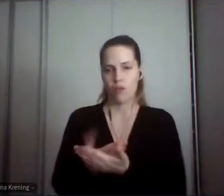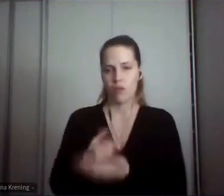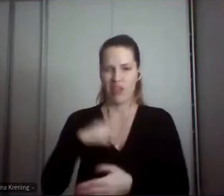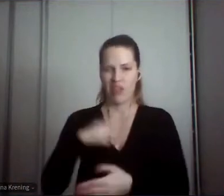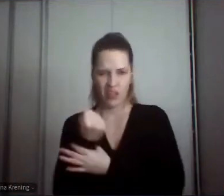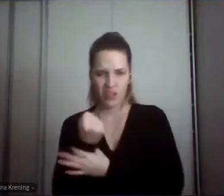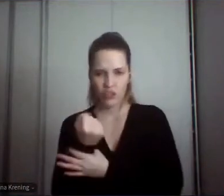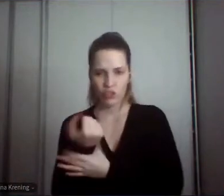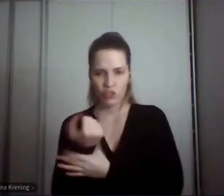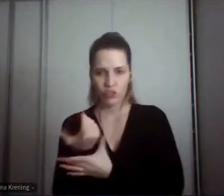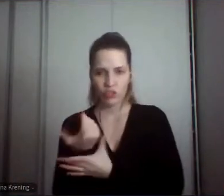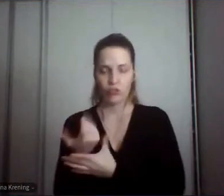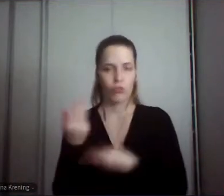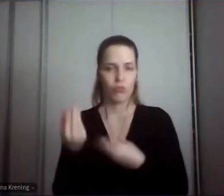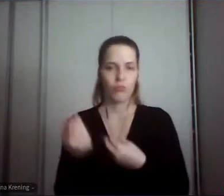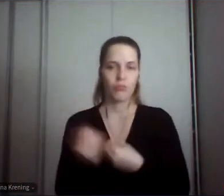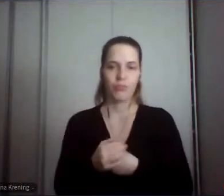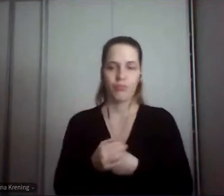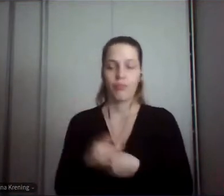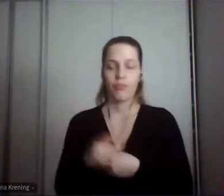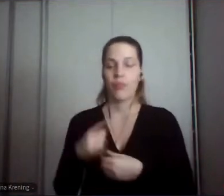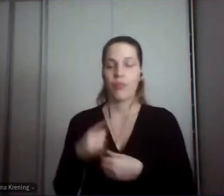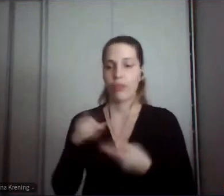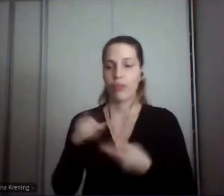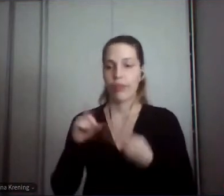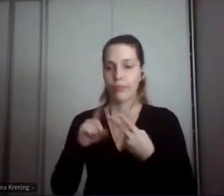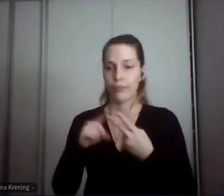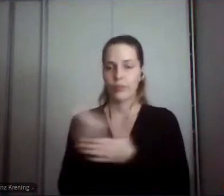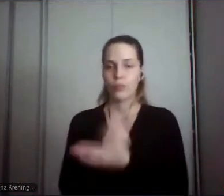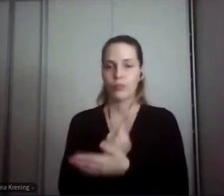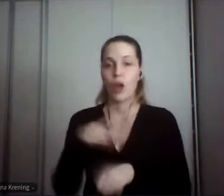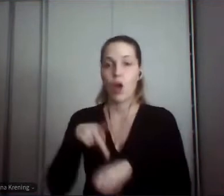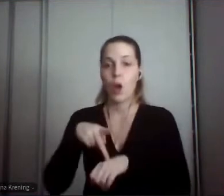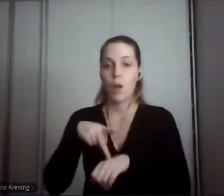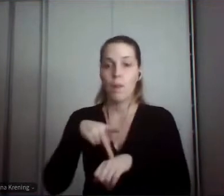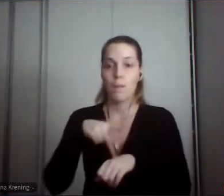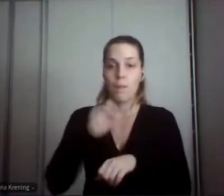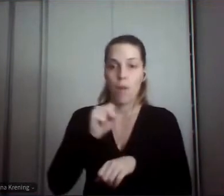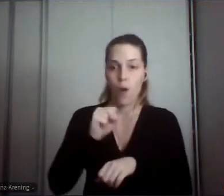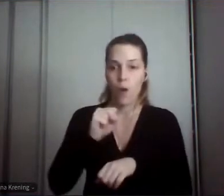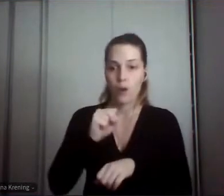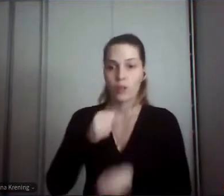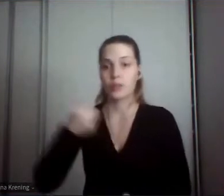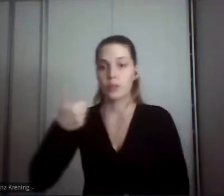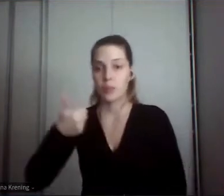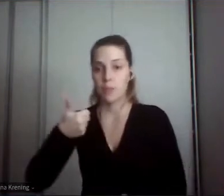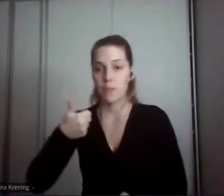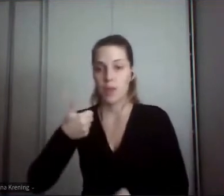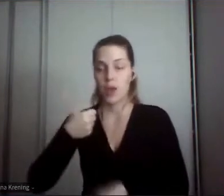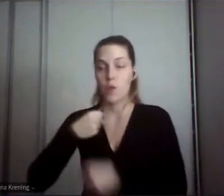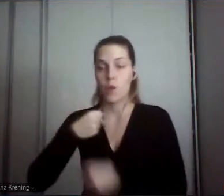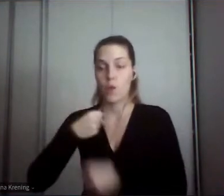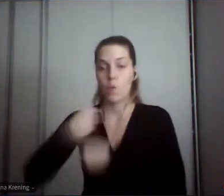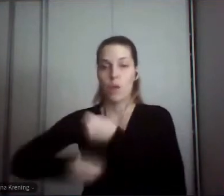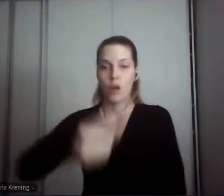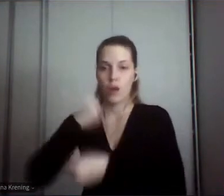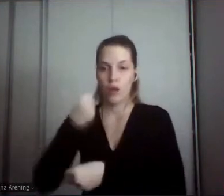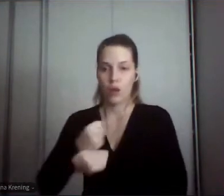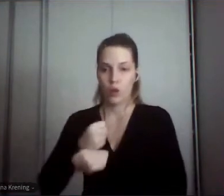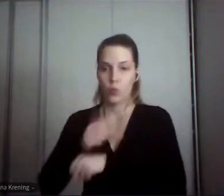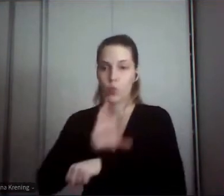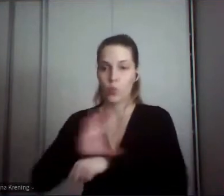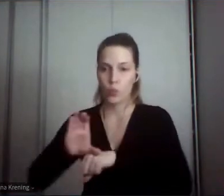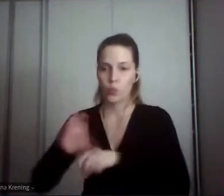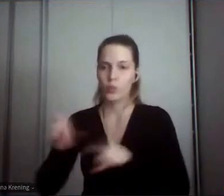pergunta aqui que rege sobre isso, se para o pós-graduação e para o primeiro ano vai se ter esse mesmo tipo de